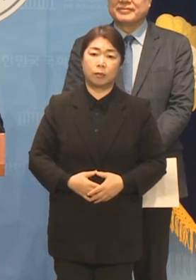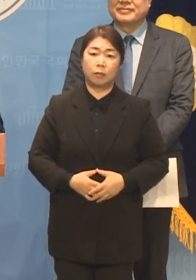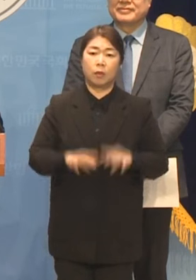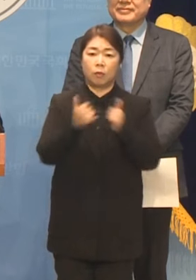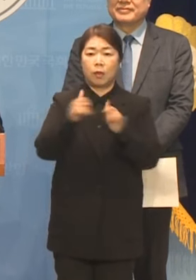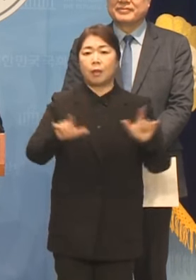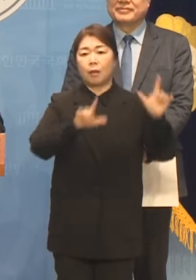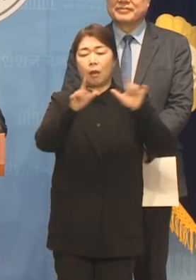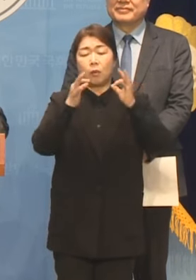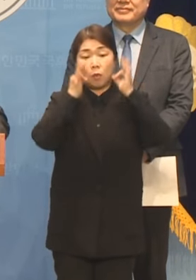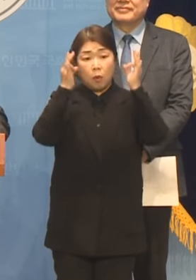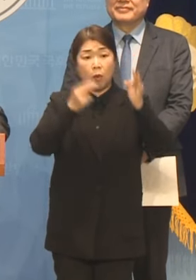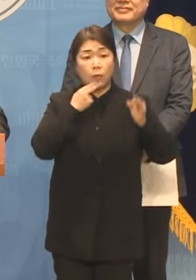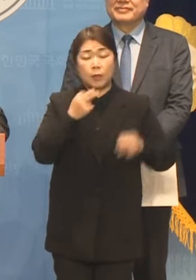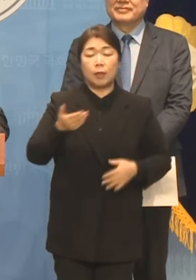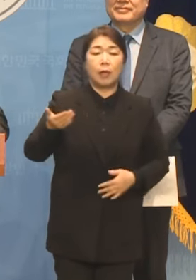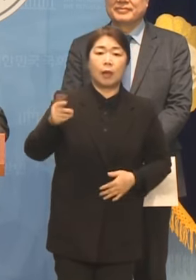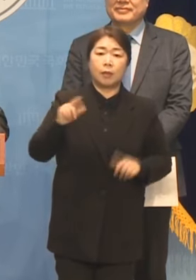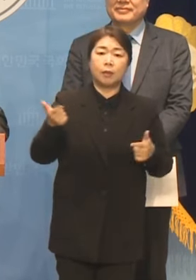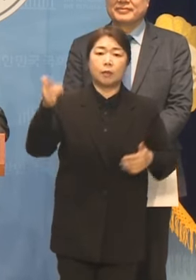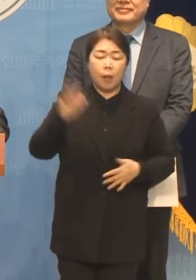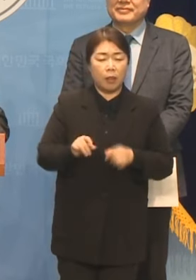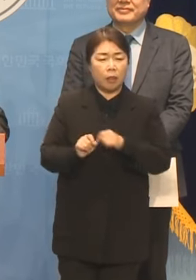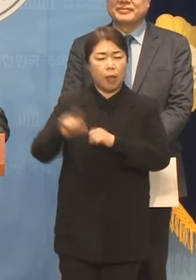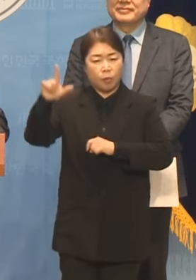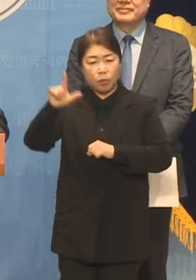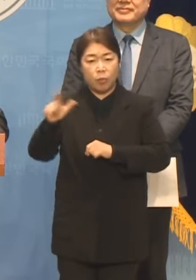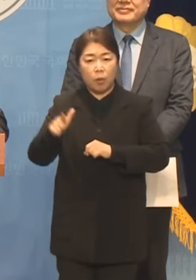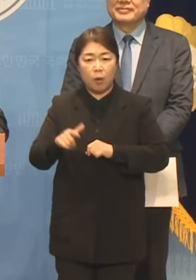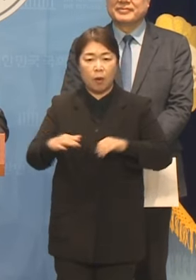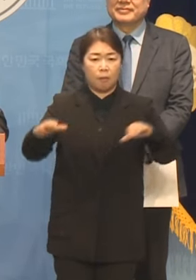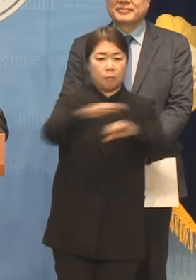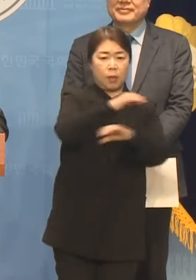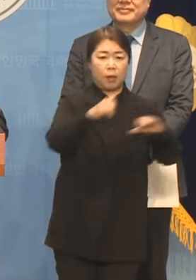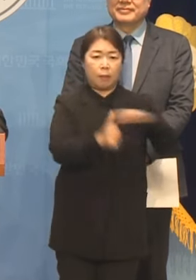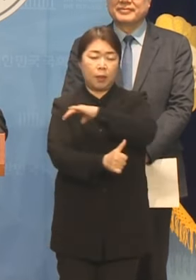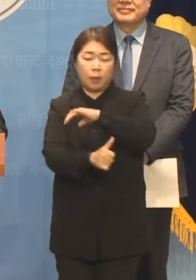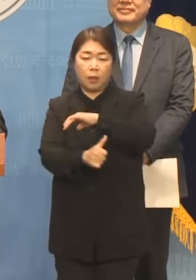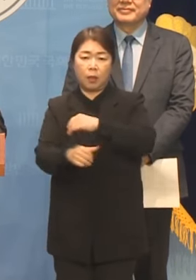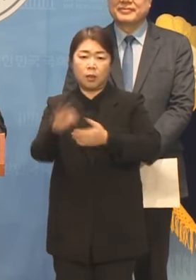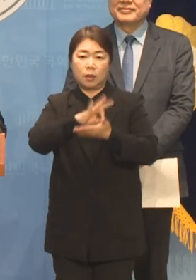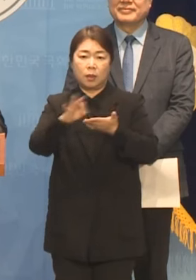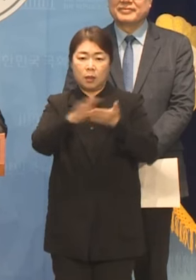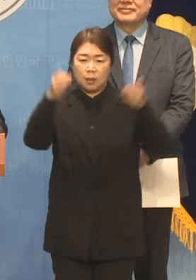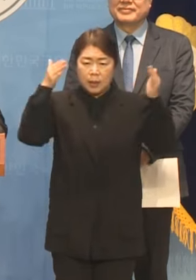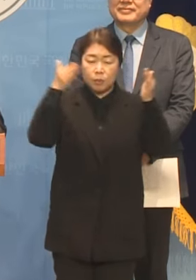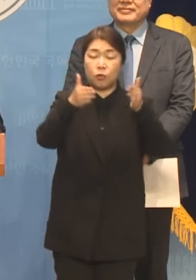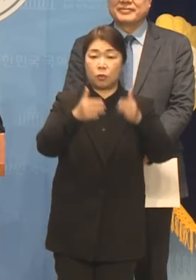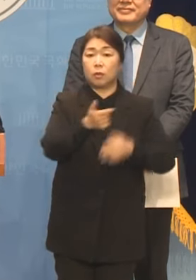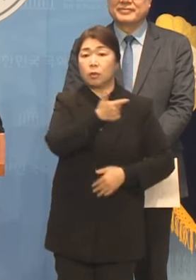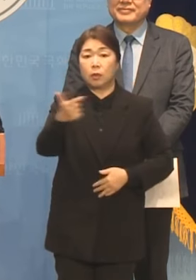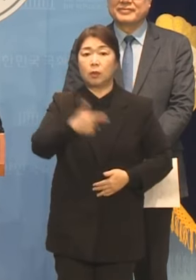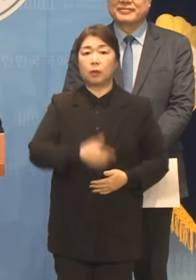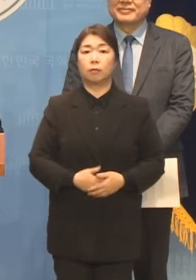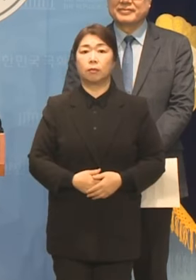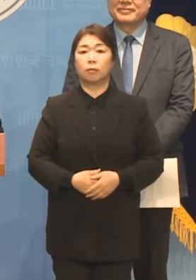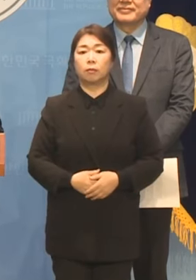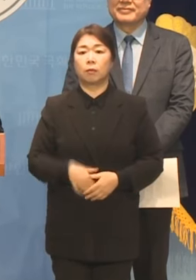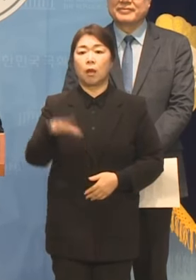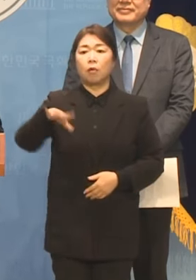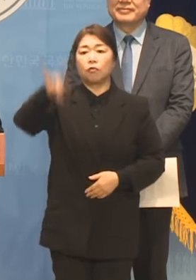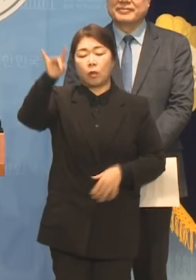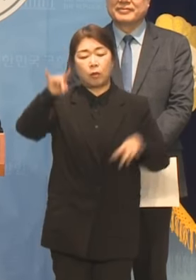것은 아니지만 대분의을 상대를 공하 쓰고 있습니다 무엇이 우선이고